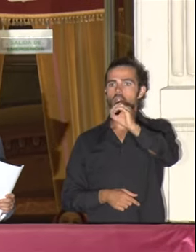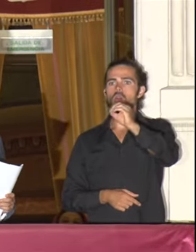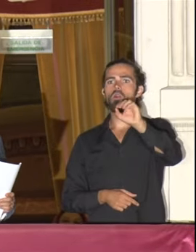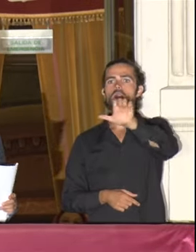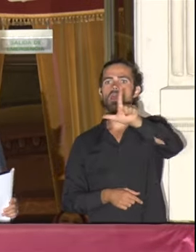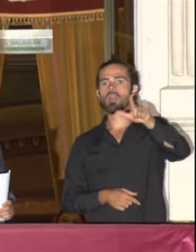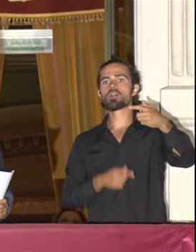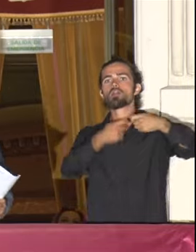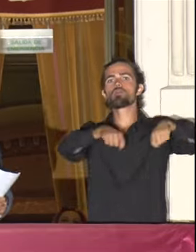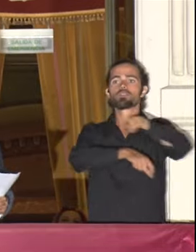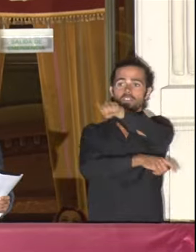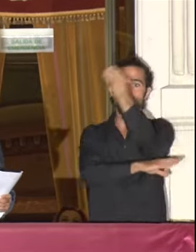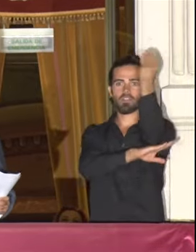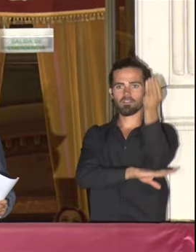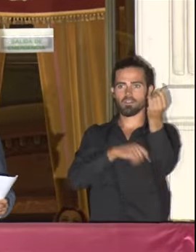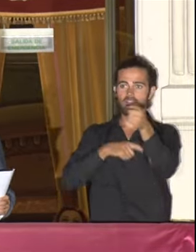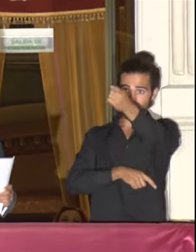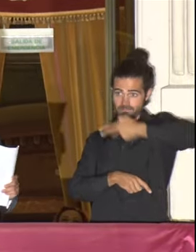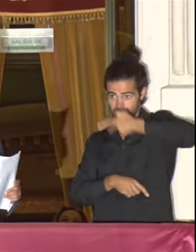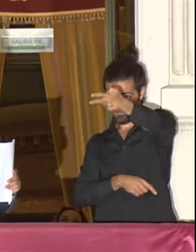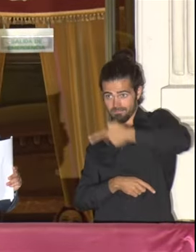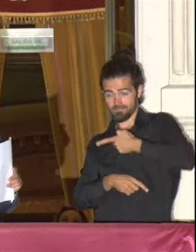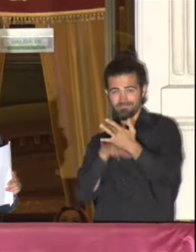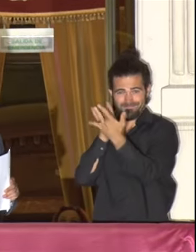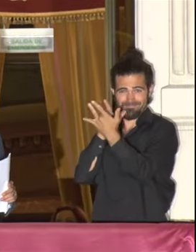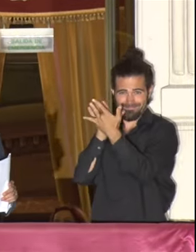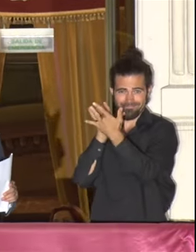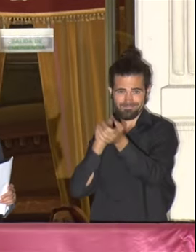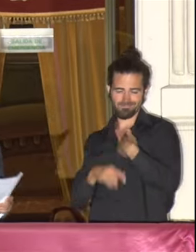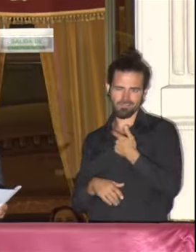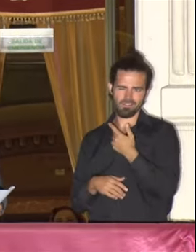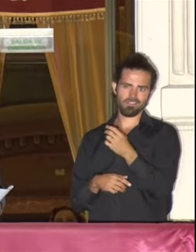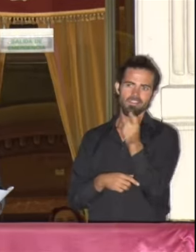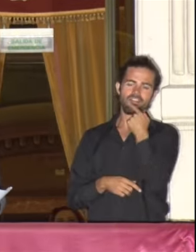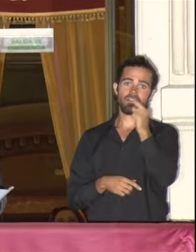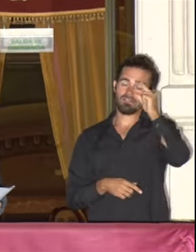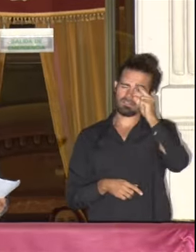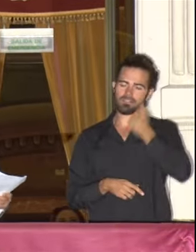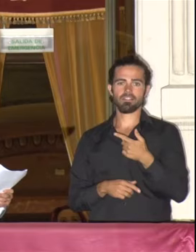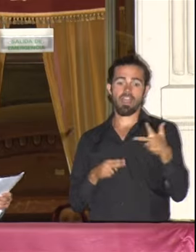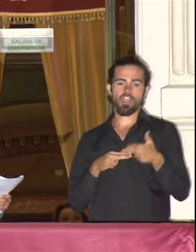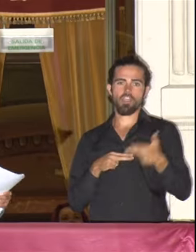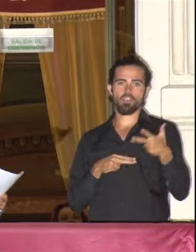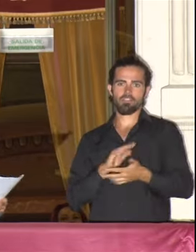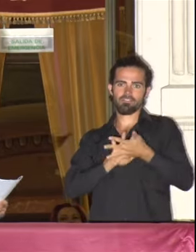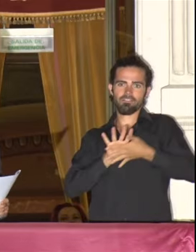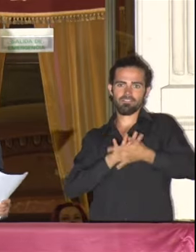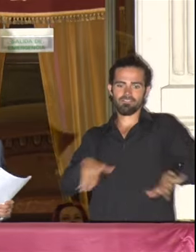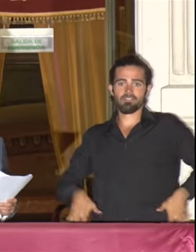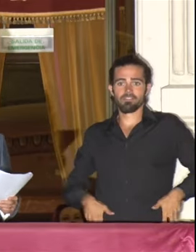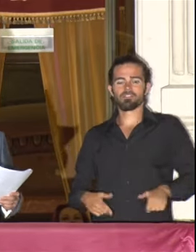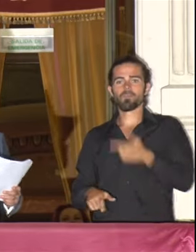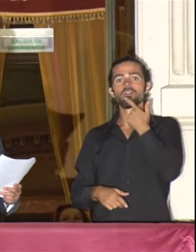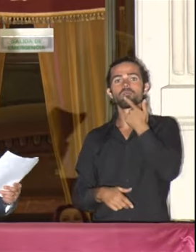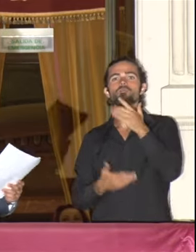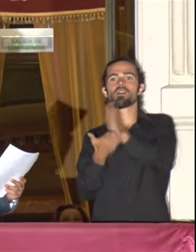él ha oído muchos discursos y sabe cuándo hay que cortar, ¿no? Ya me está haciendo señales de que vaya cortando. Así es que, como en la